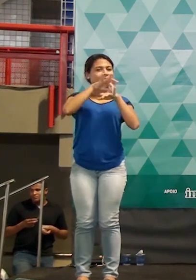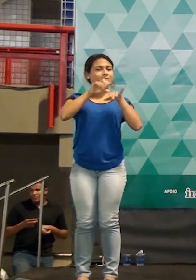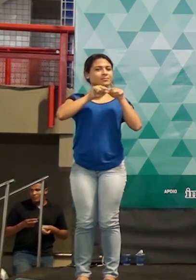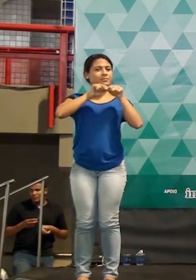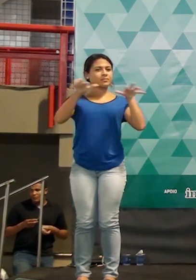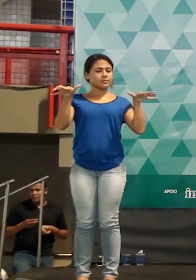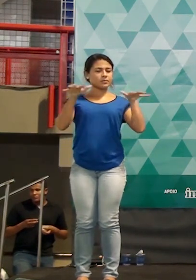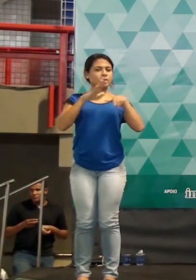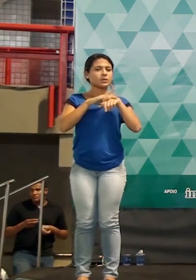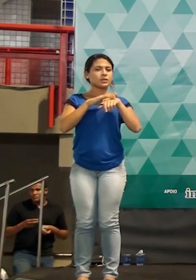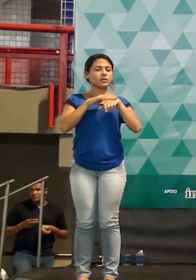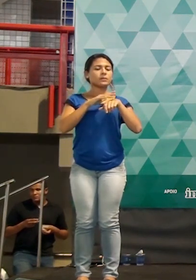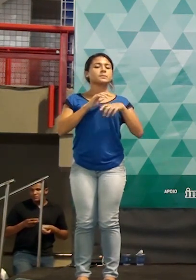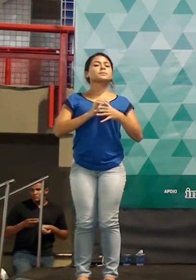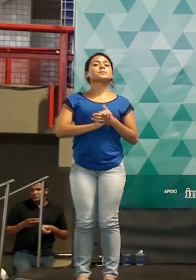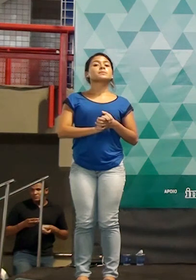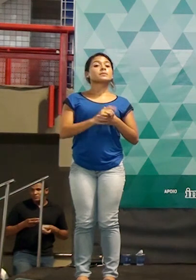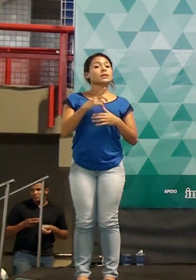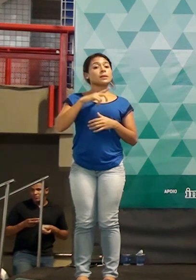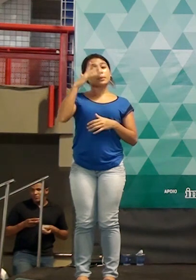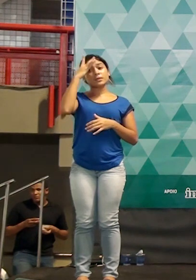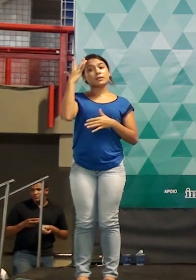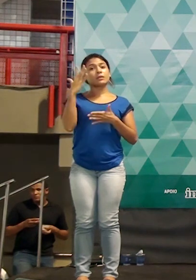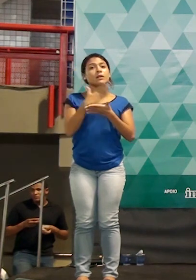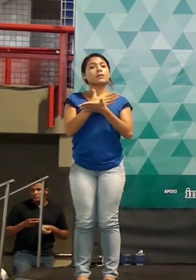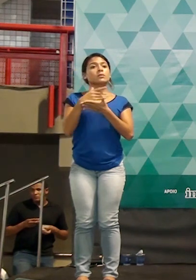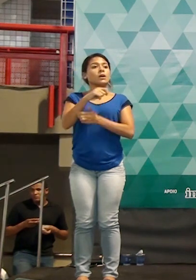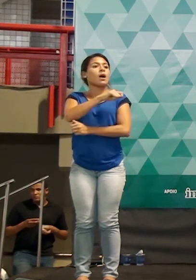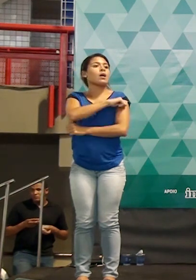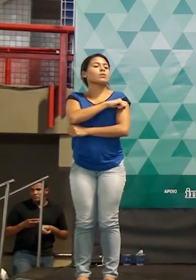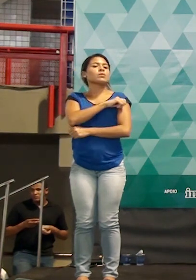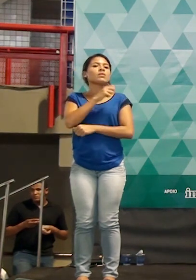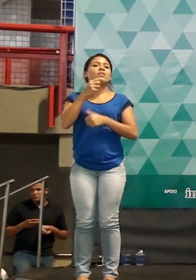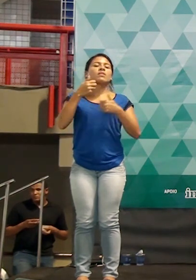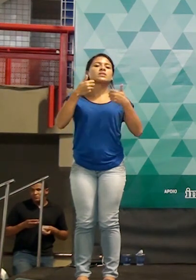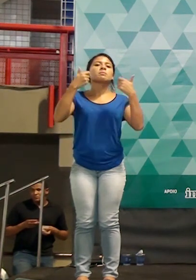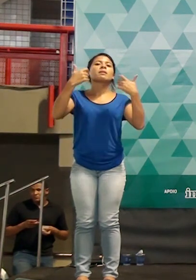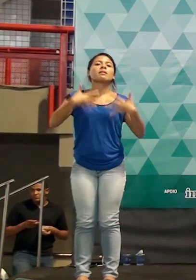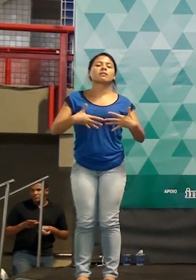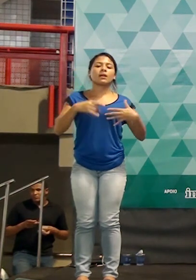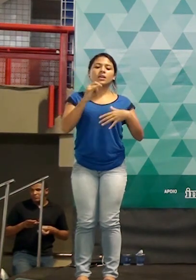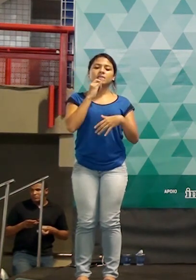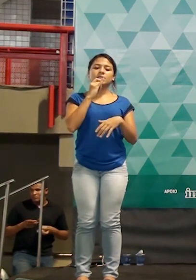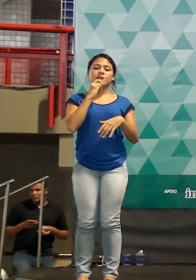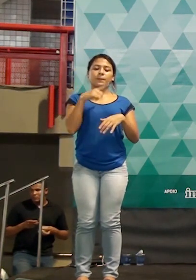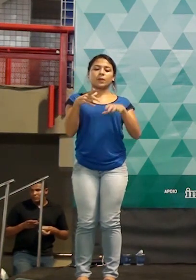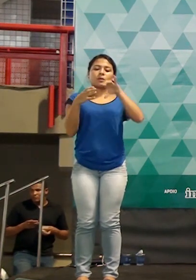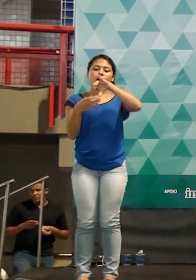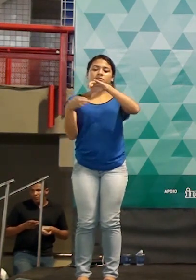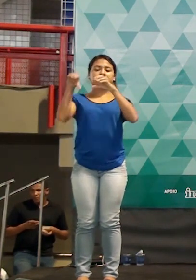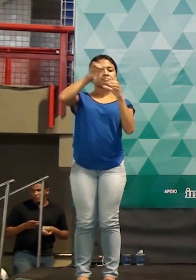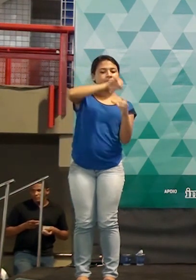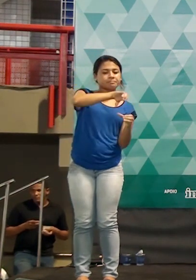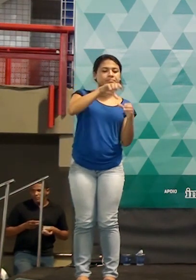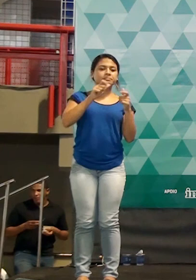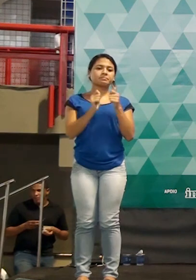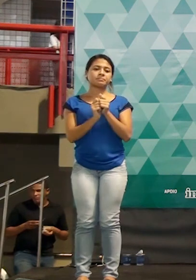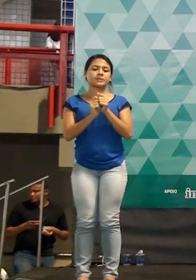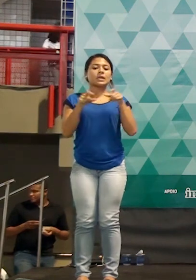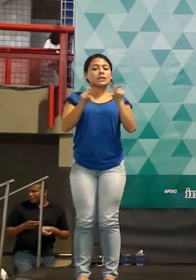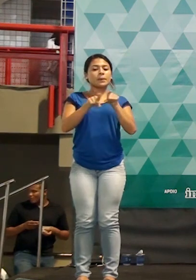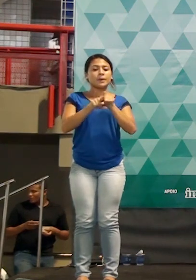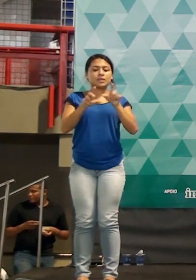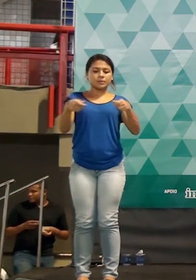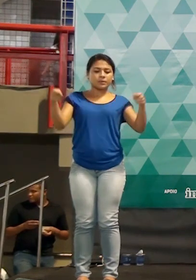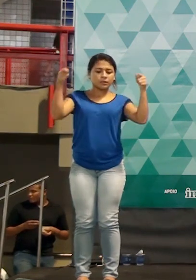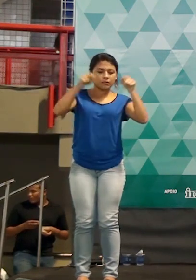dizendo assim: portanto, bote as garrafas com a boca para baixo, tira os pneus do quintal, coloque tela nas